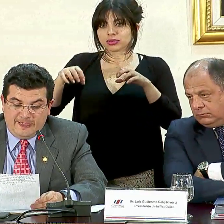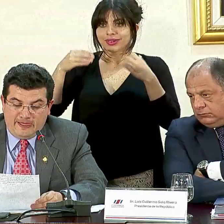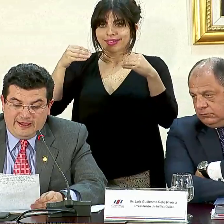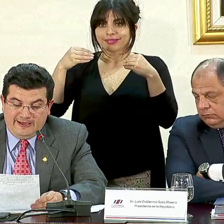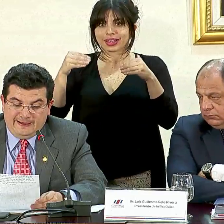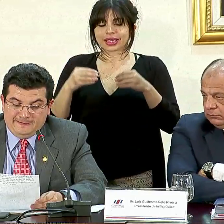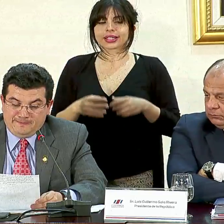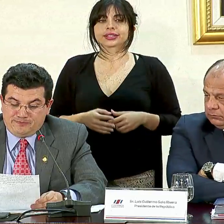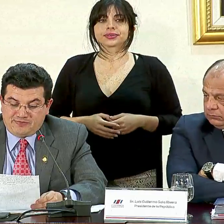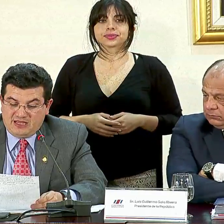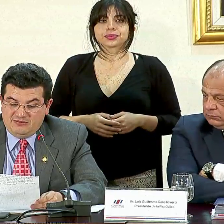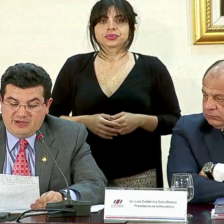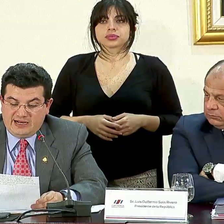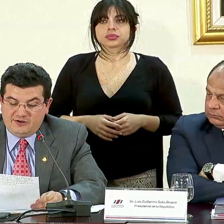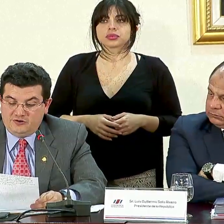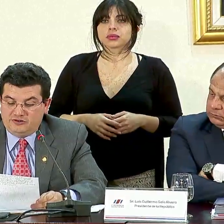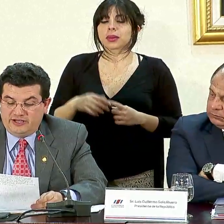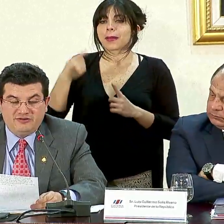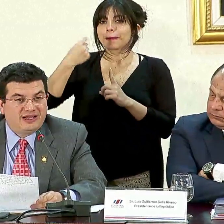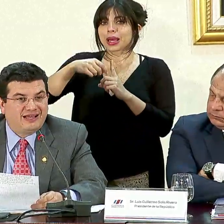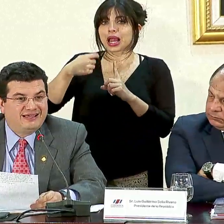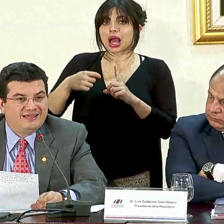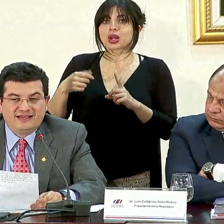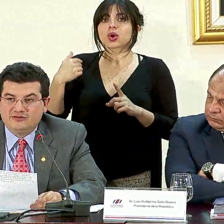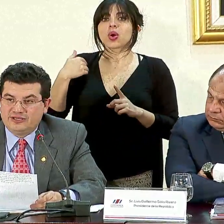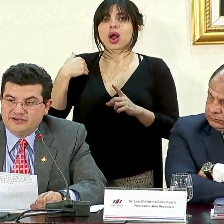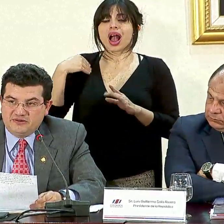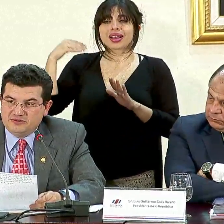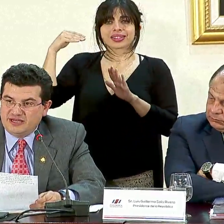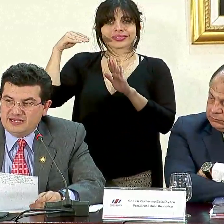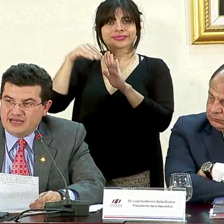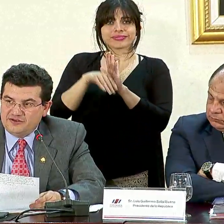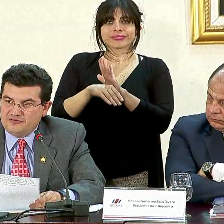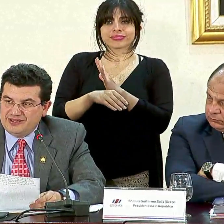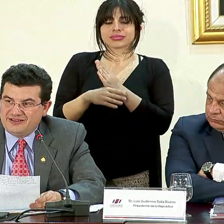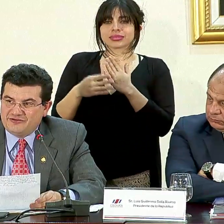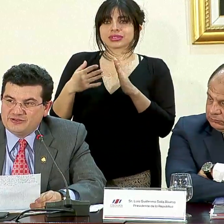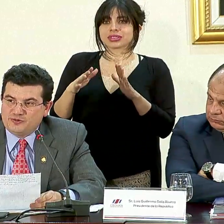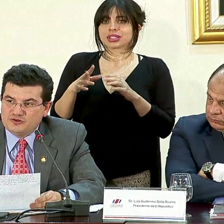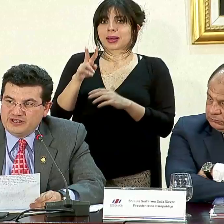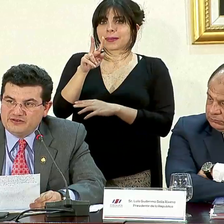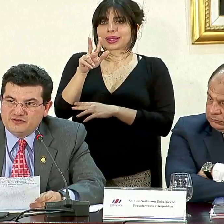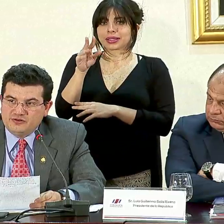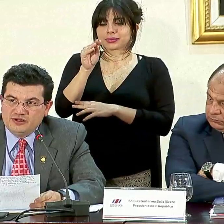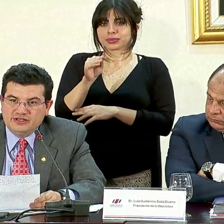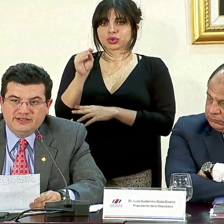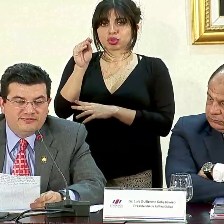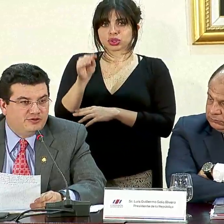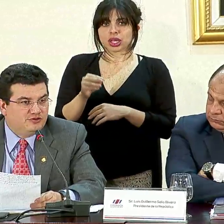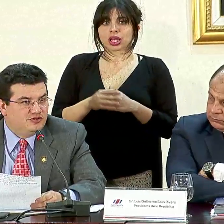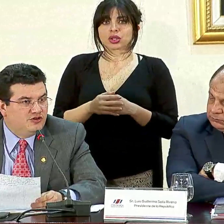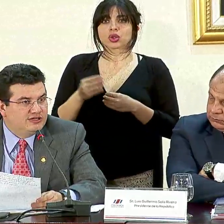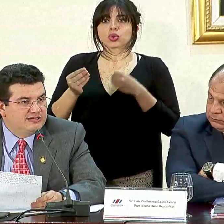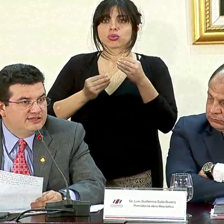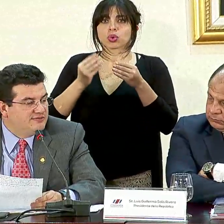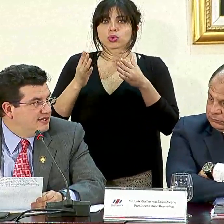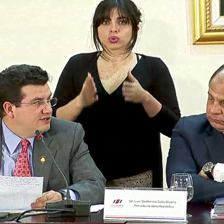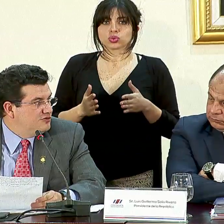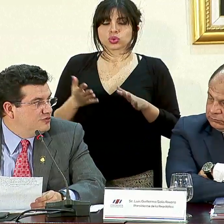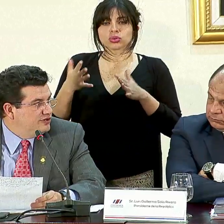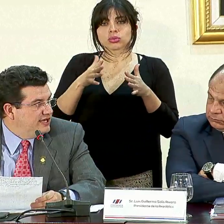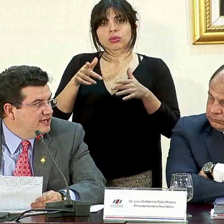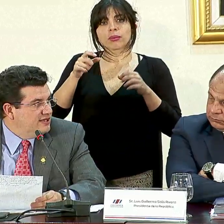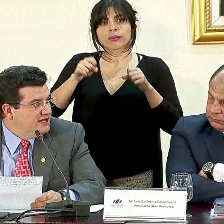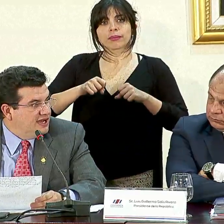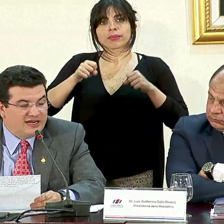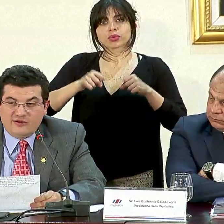ventas. El banano tiene una caída, lo que llevamos ya del año, un 23% de producción, y se estima que